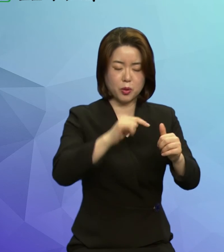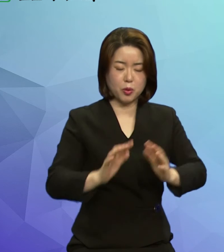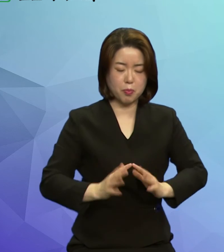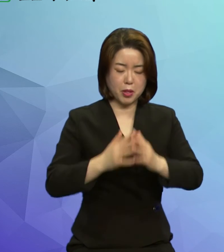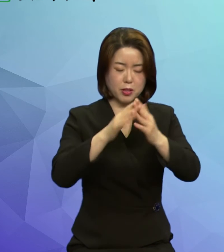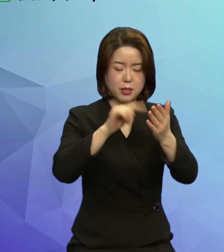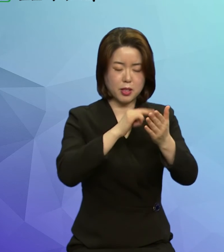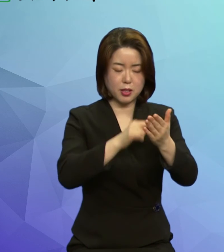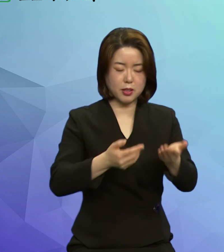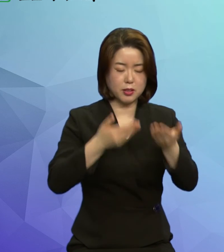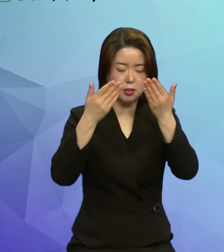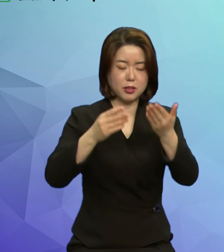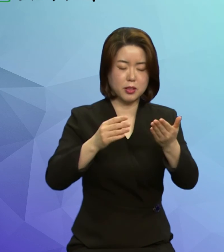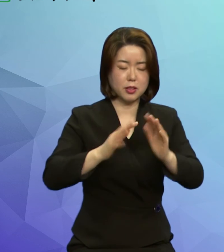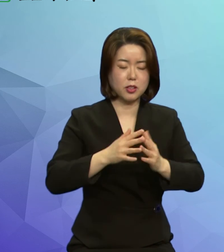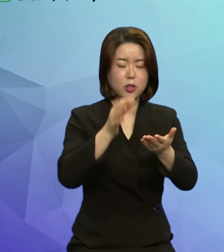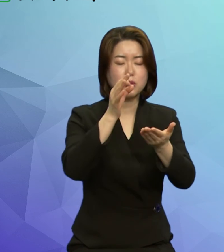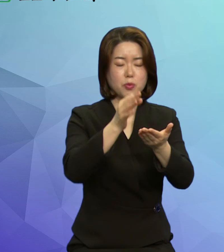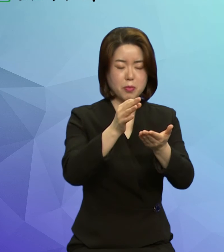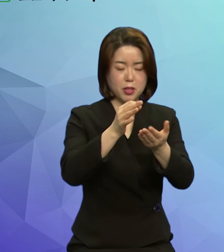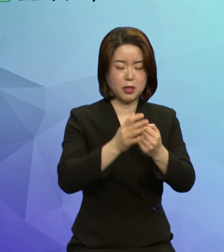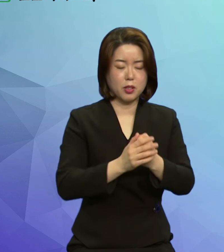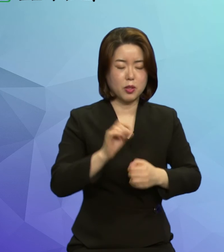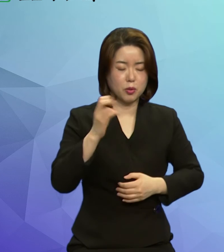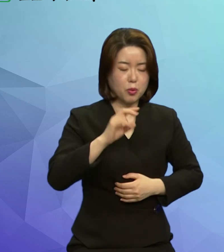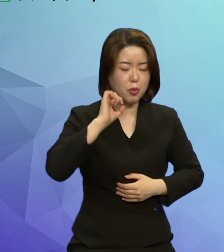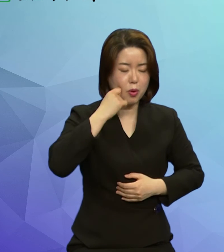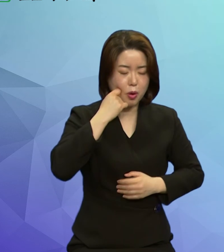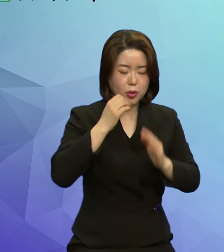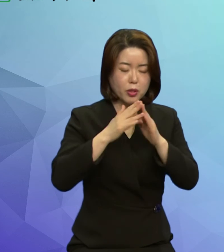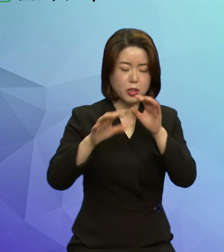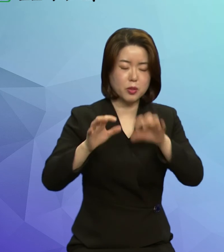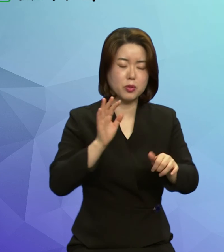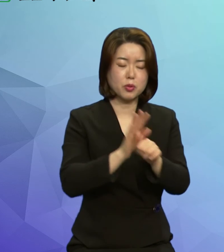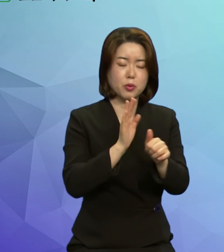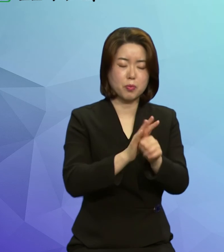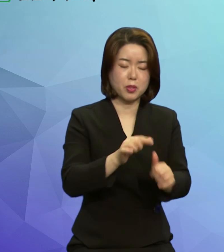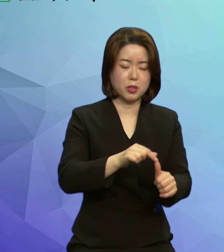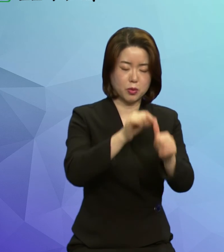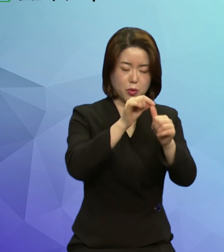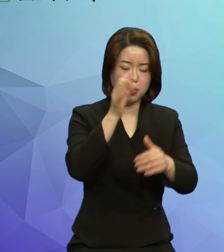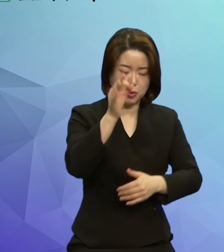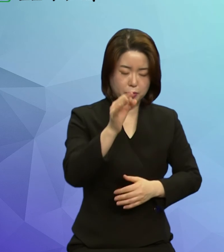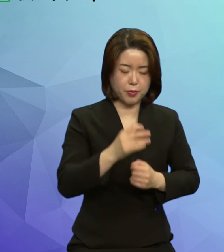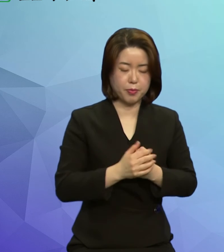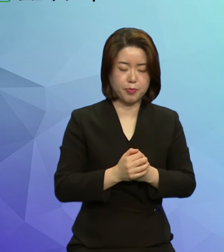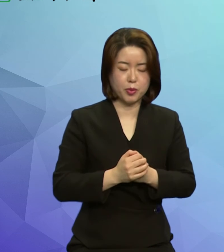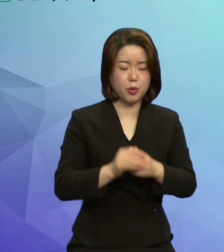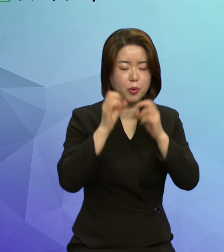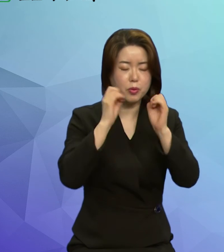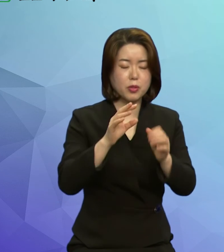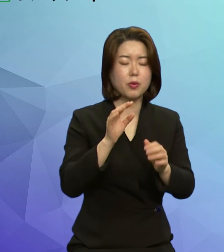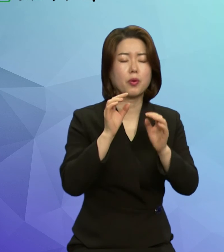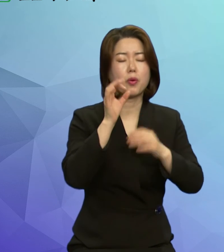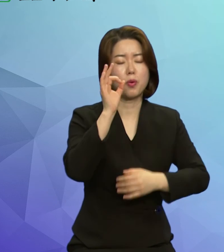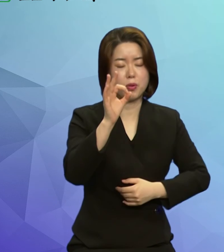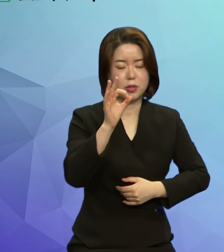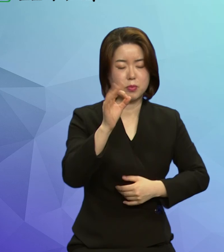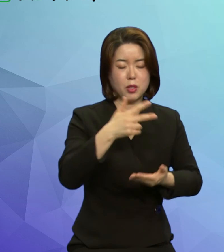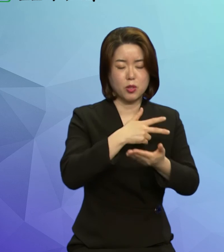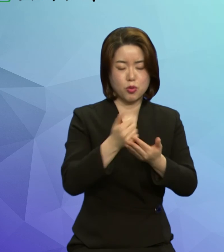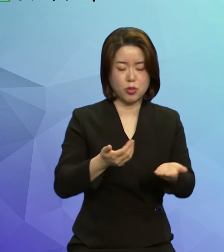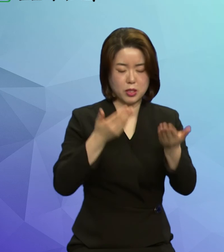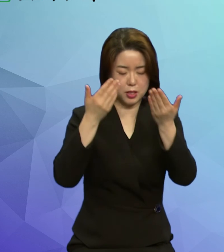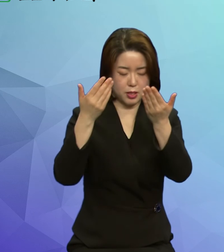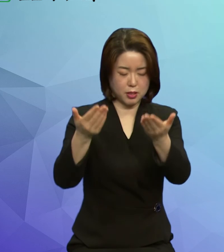위해 드리는 건축헌금과 어려운 이들을 돕는 구제헌금과 그리고 선교헌금을 주께 봉헌해